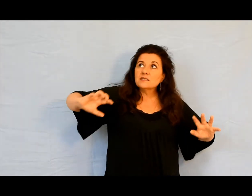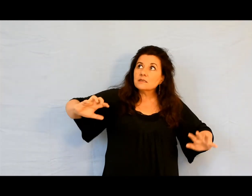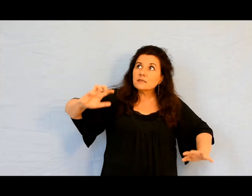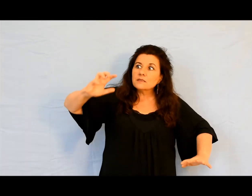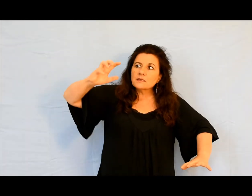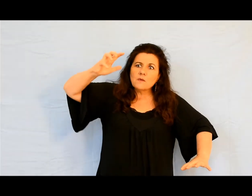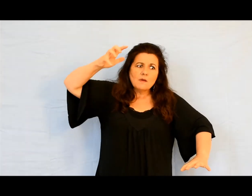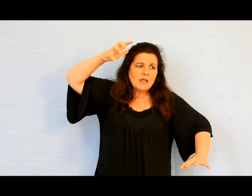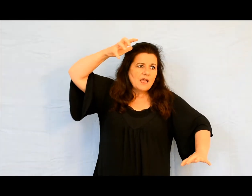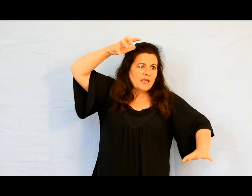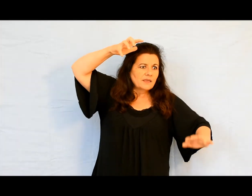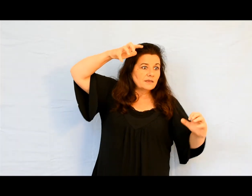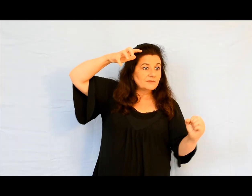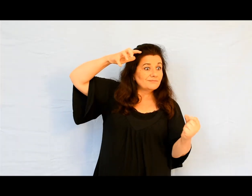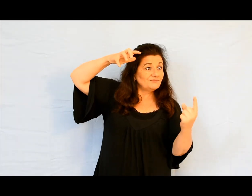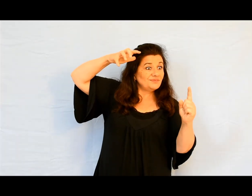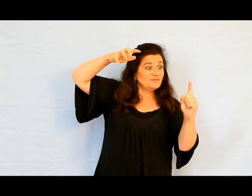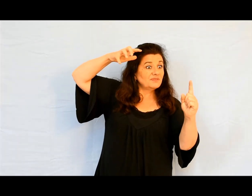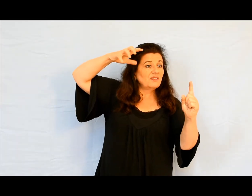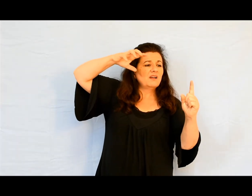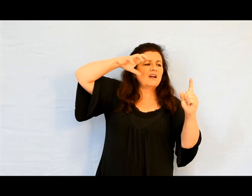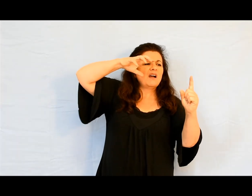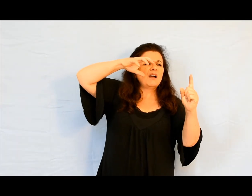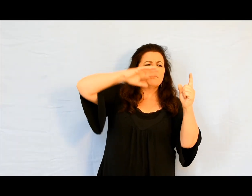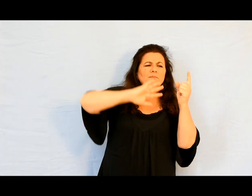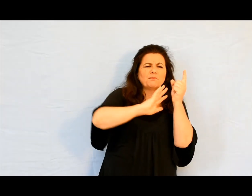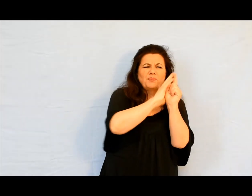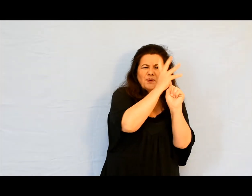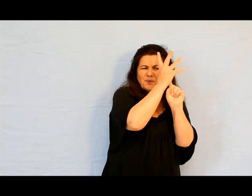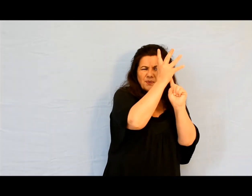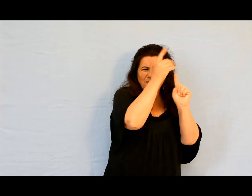ont brûlé, et faute de racines, ils ont desséché.